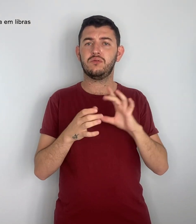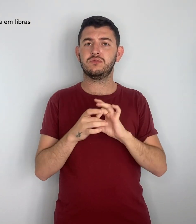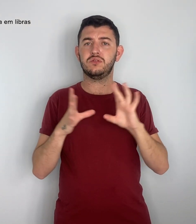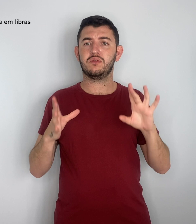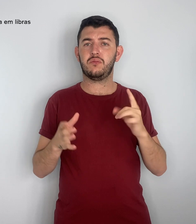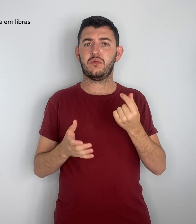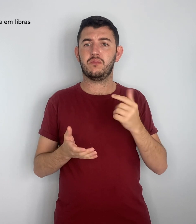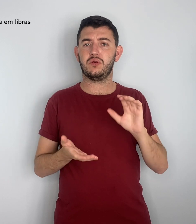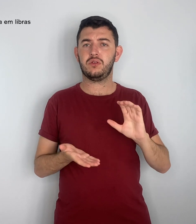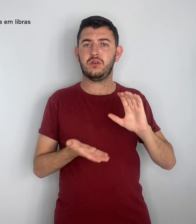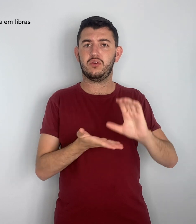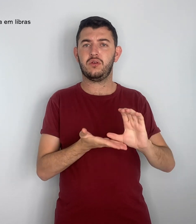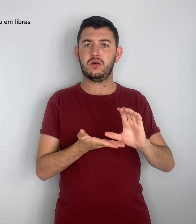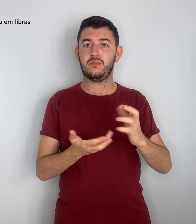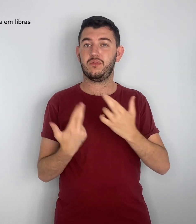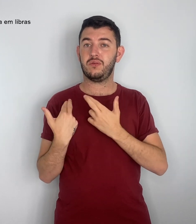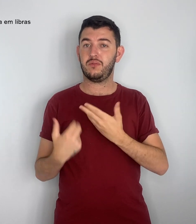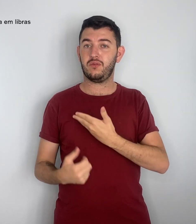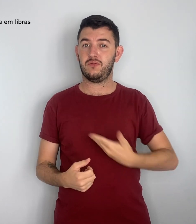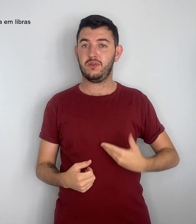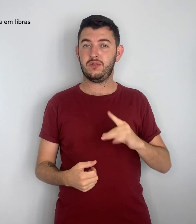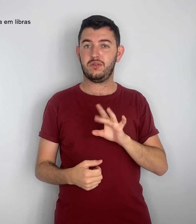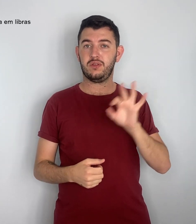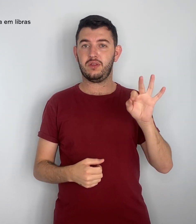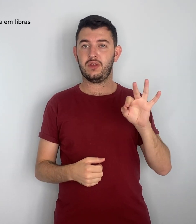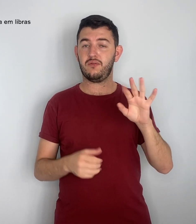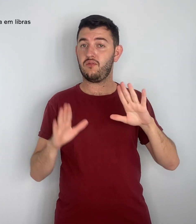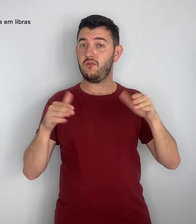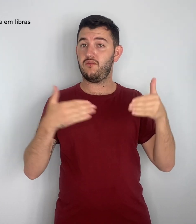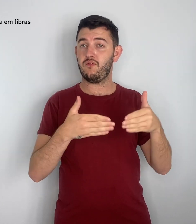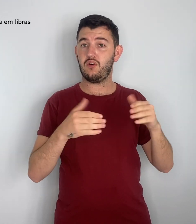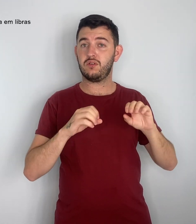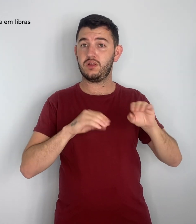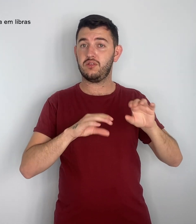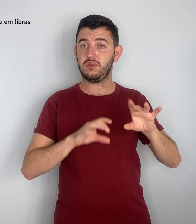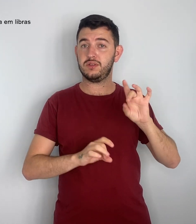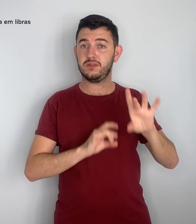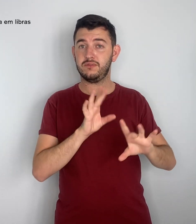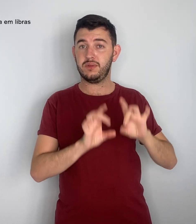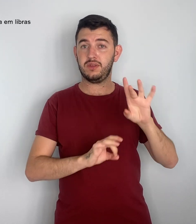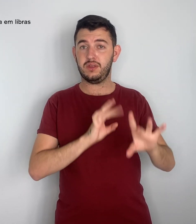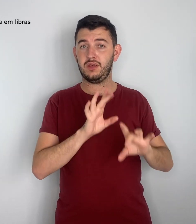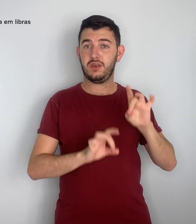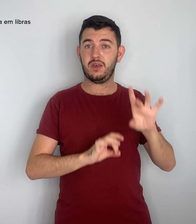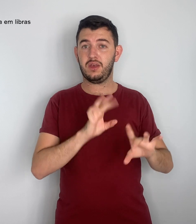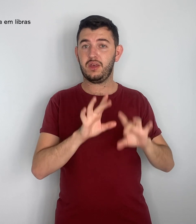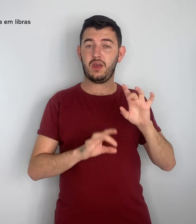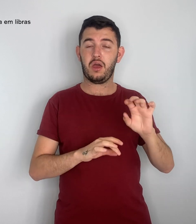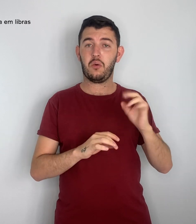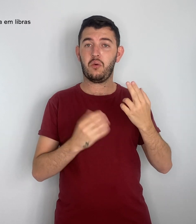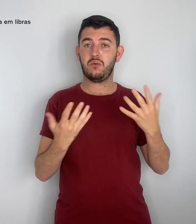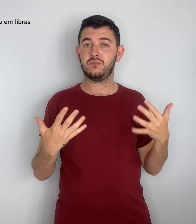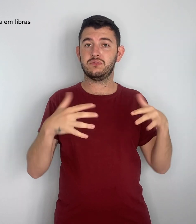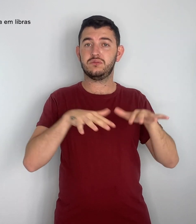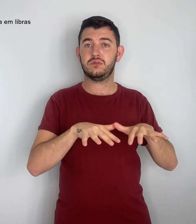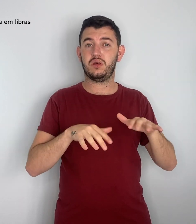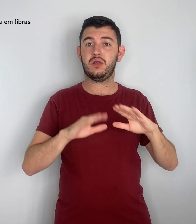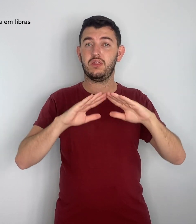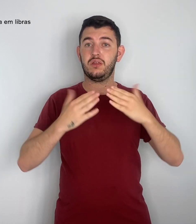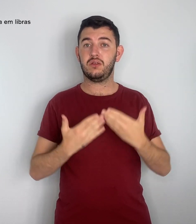parte do GDF na educação especial e na educação inclusiva, as escolas da rede pública do